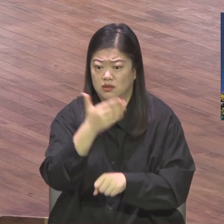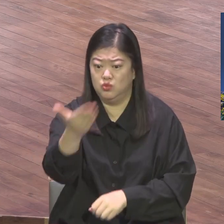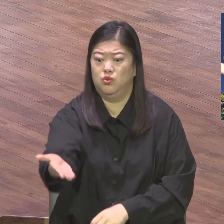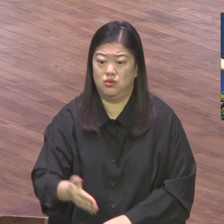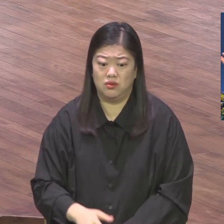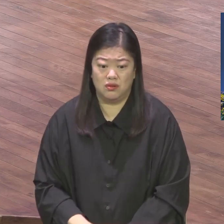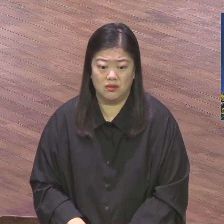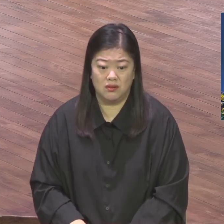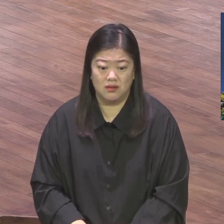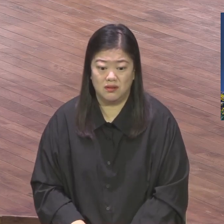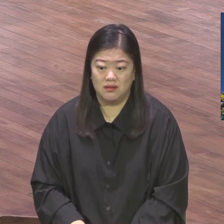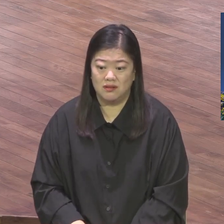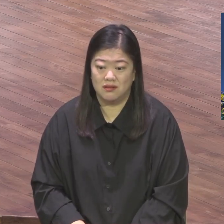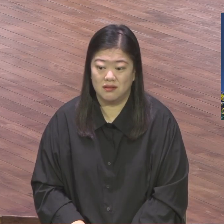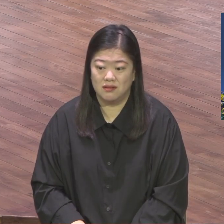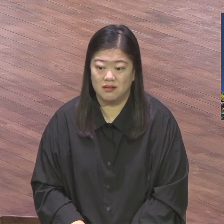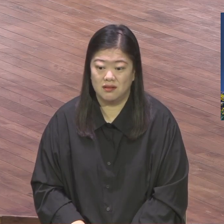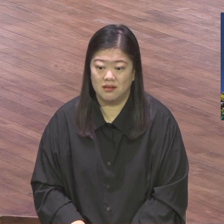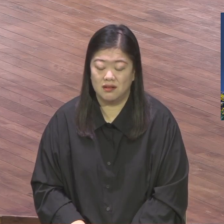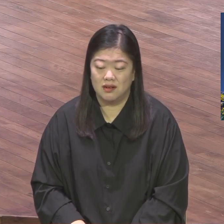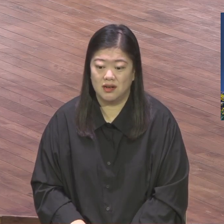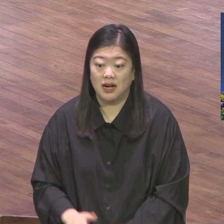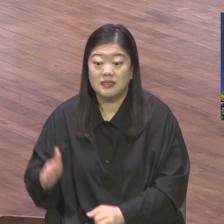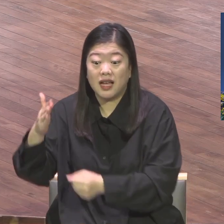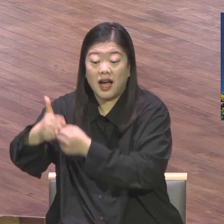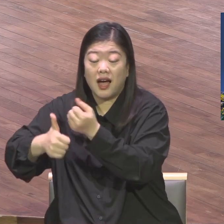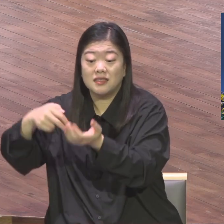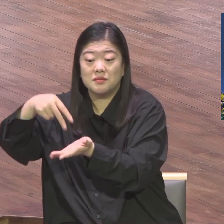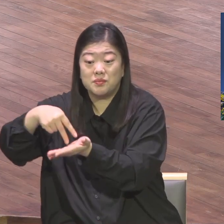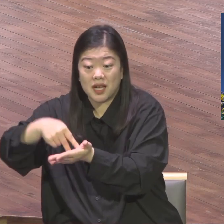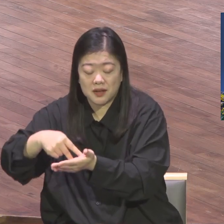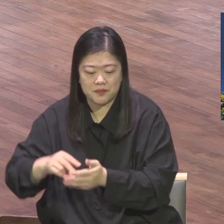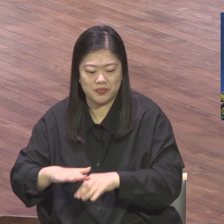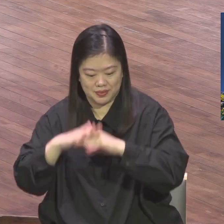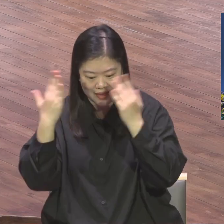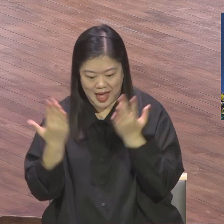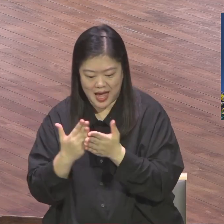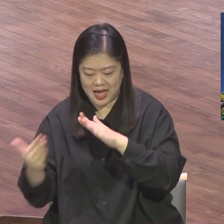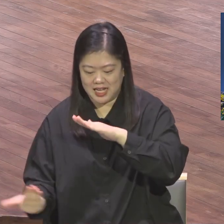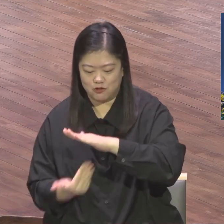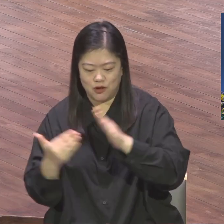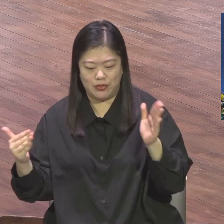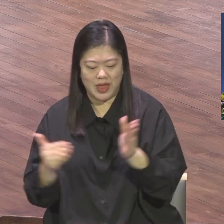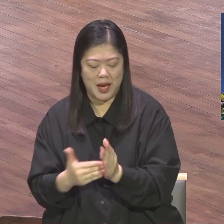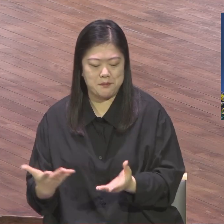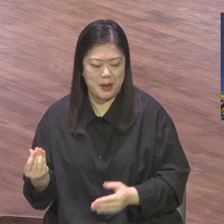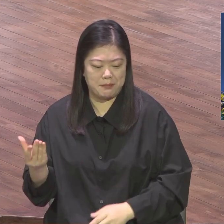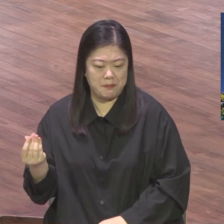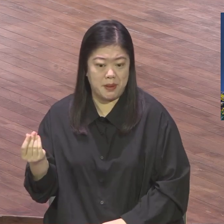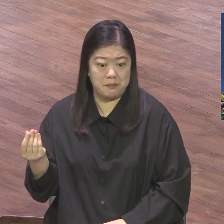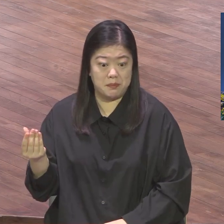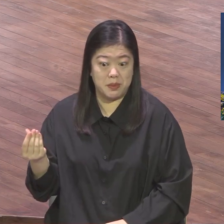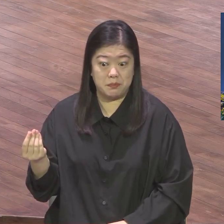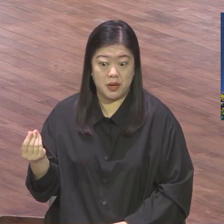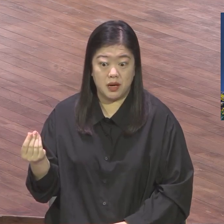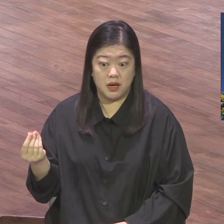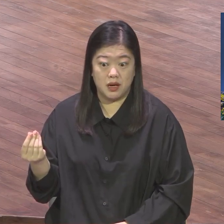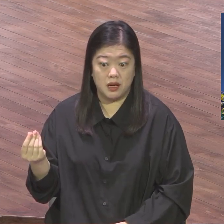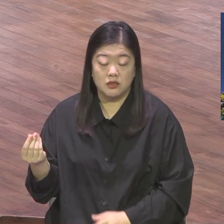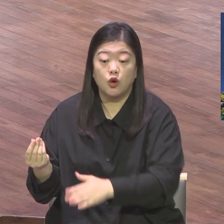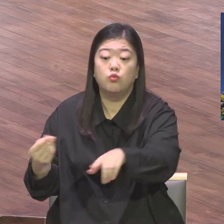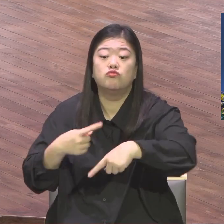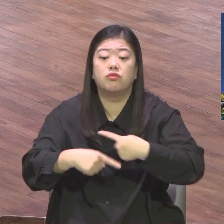다 끝났는데 나는 안 끝나. 하나님 계속